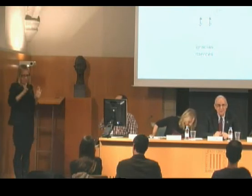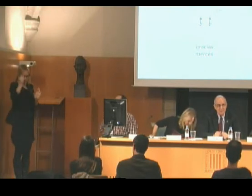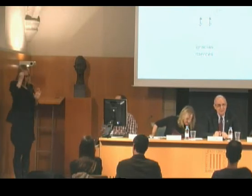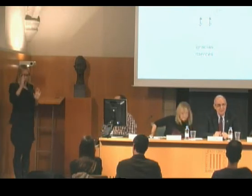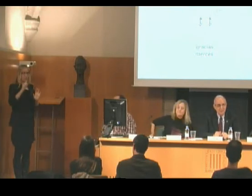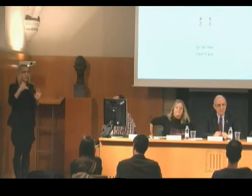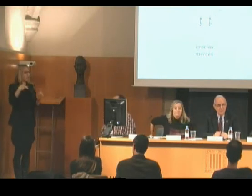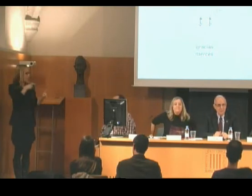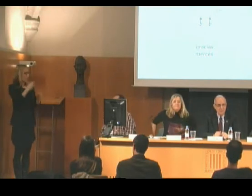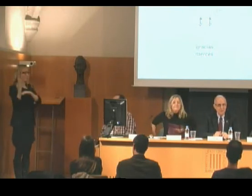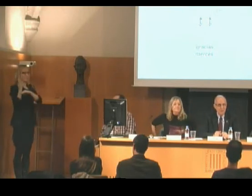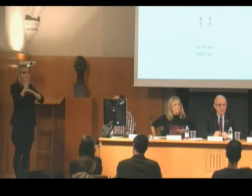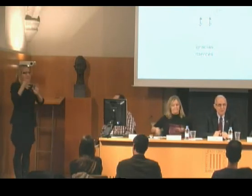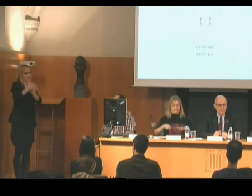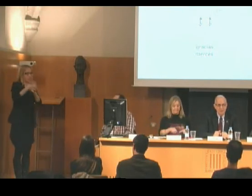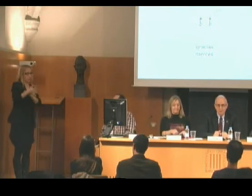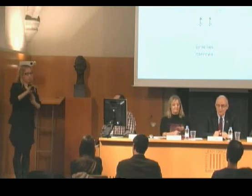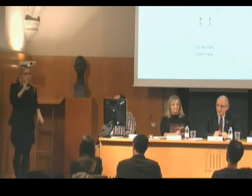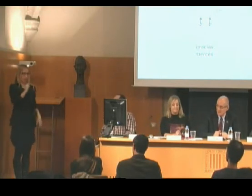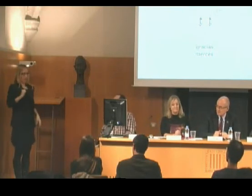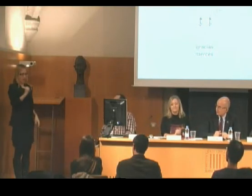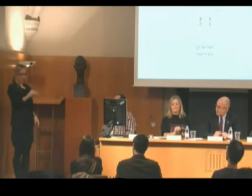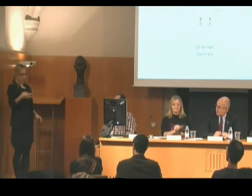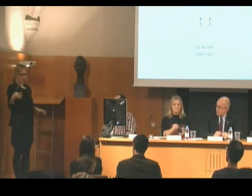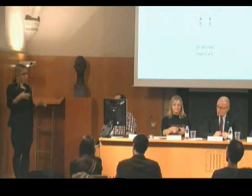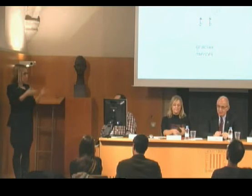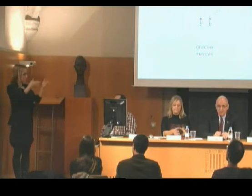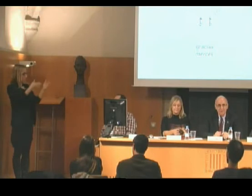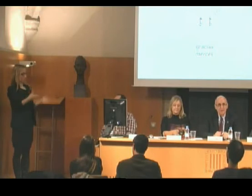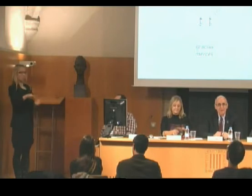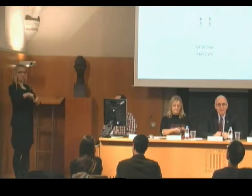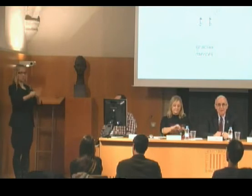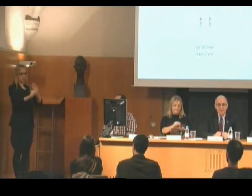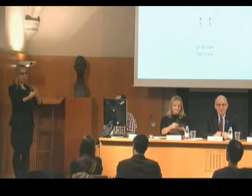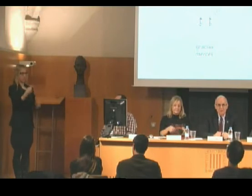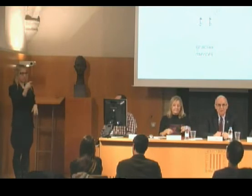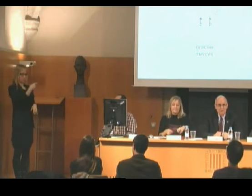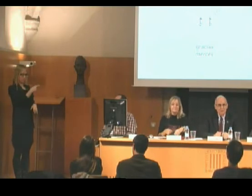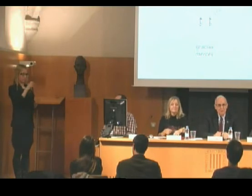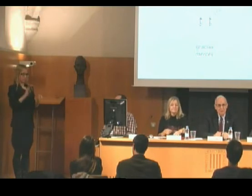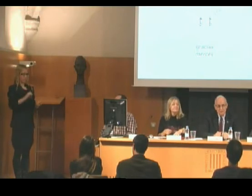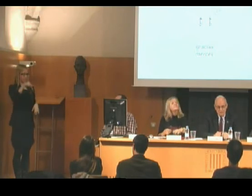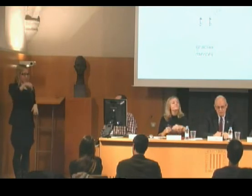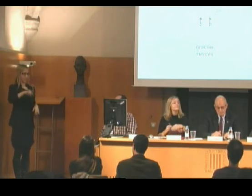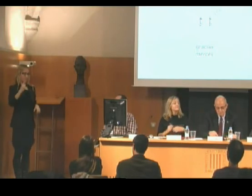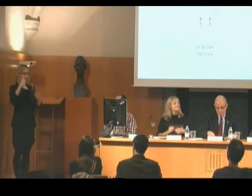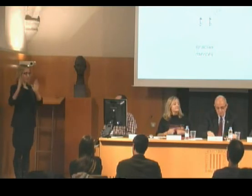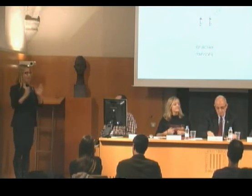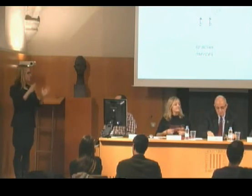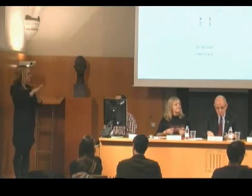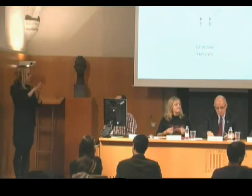fa la presentació que acabem de veure del projecte en aquesta primera fase.